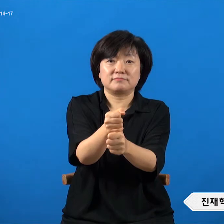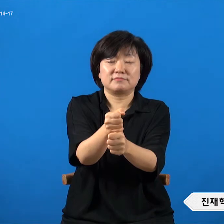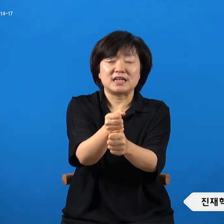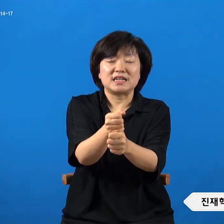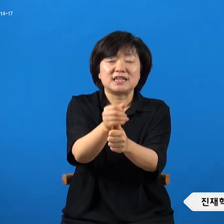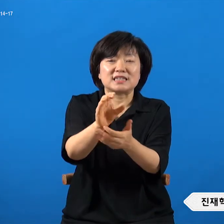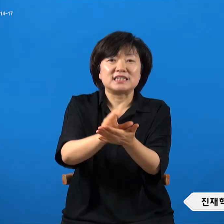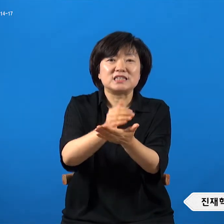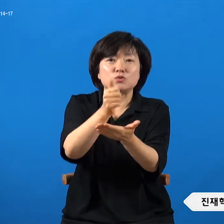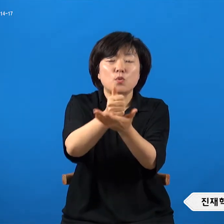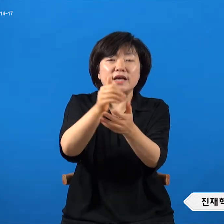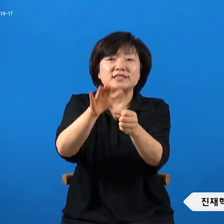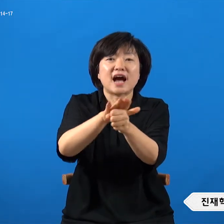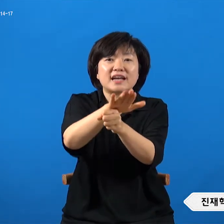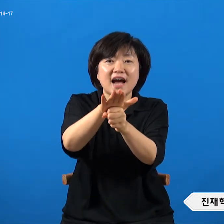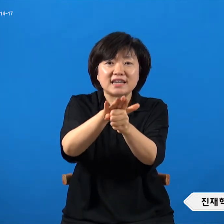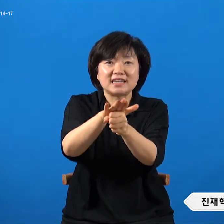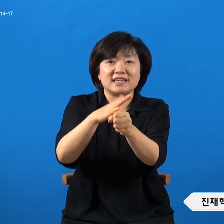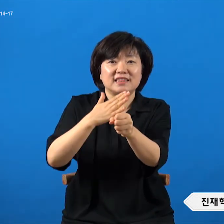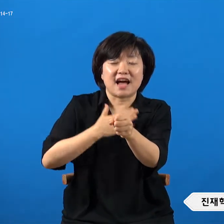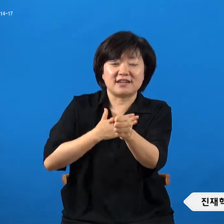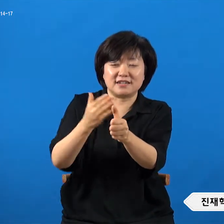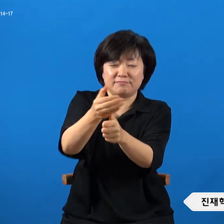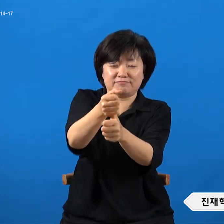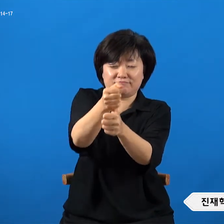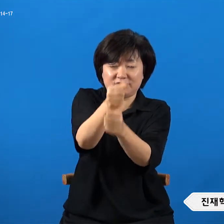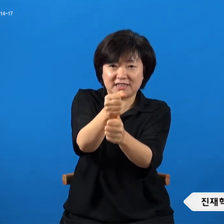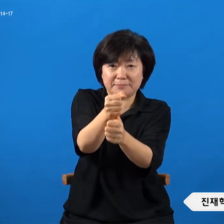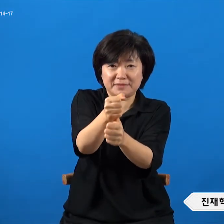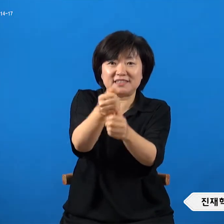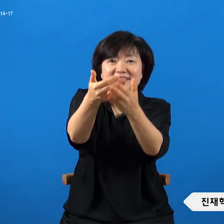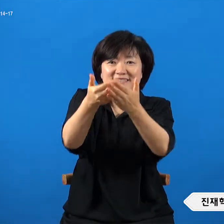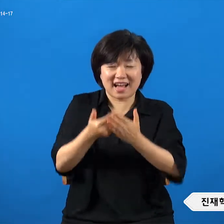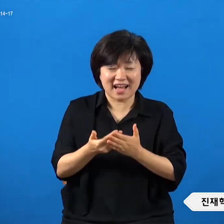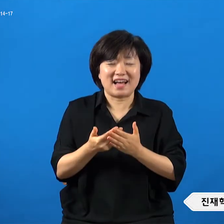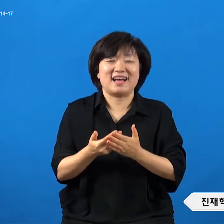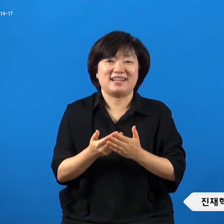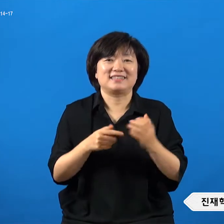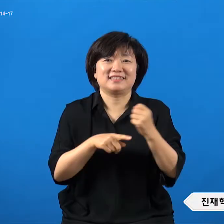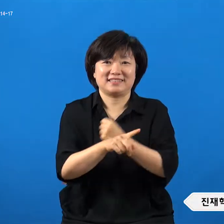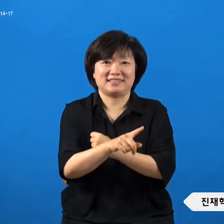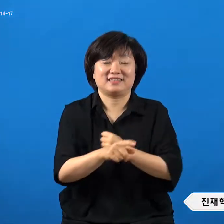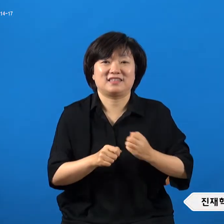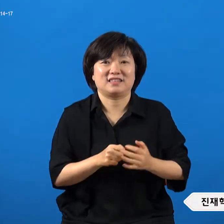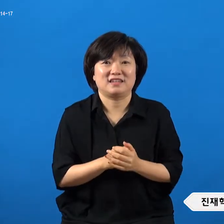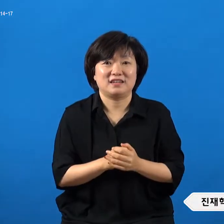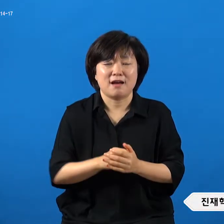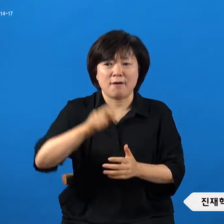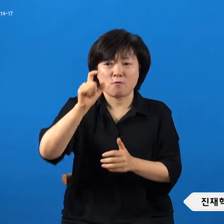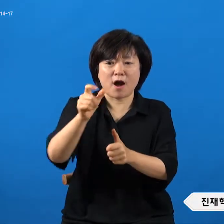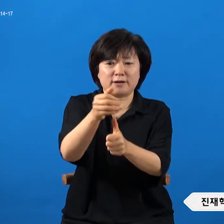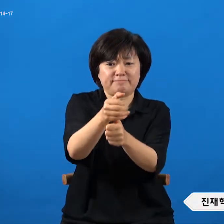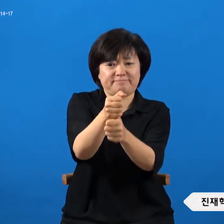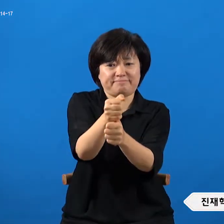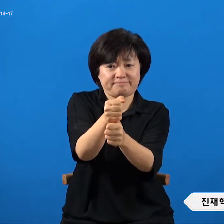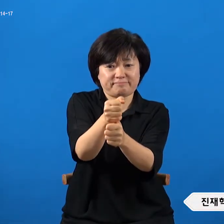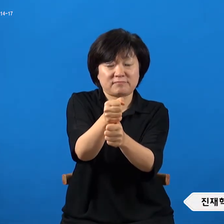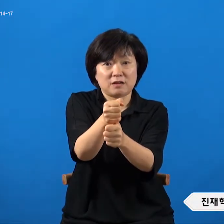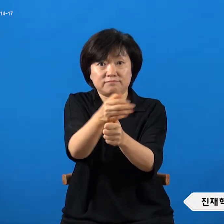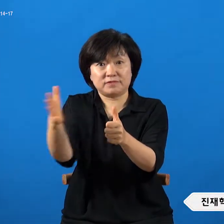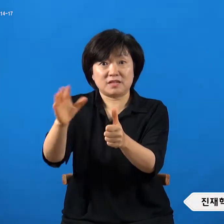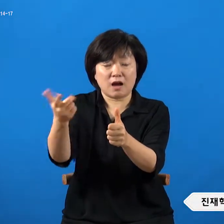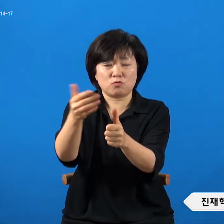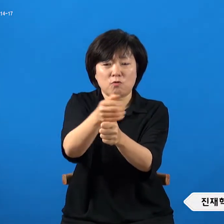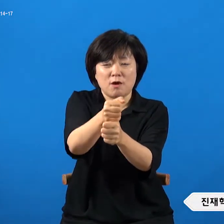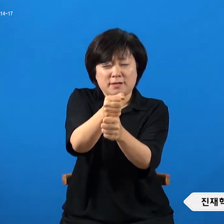그리스도의 사랑이 나를 사로잡는다 이렇게 표현하기도 했습니다. 꽉 붙잡고 있습니다.